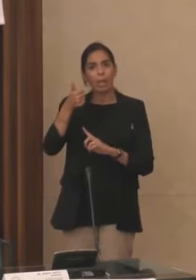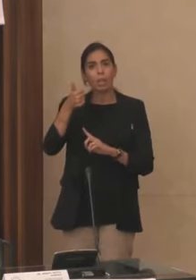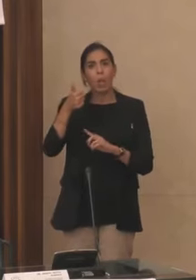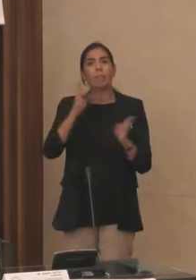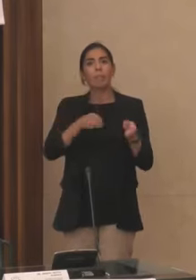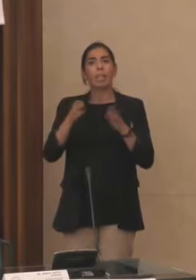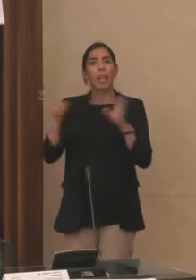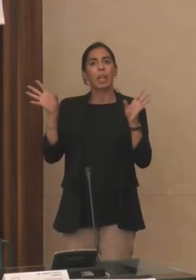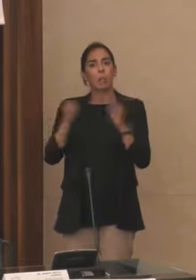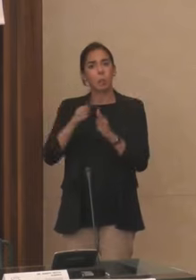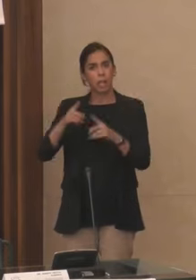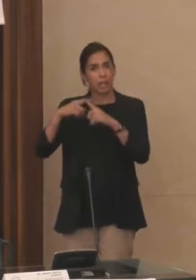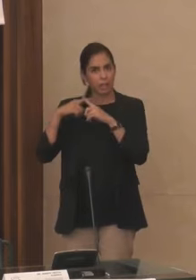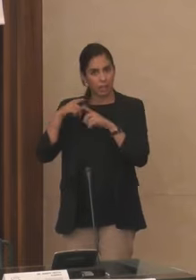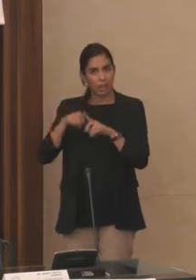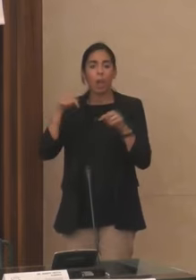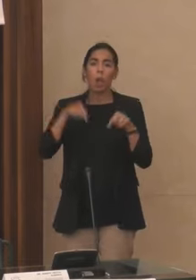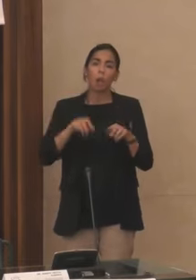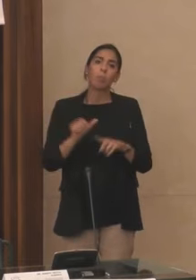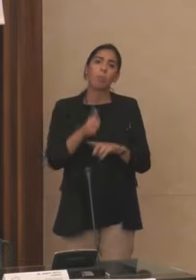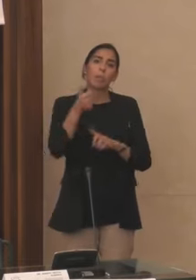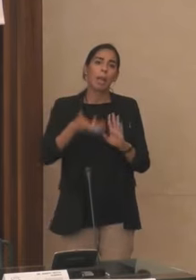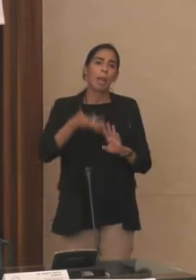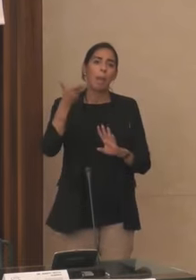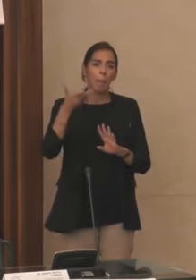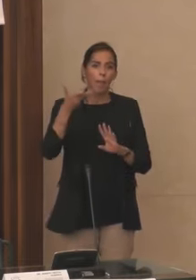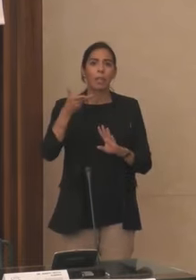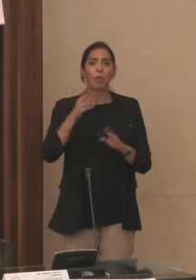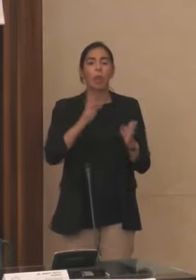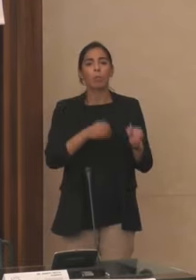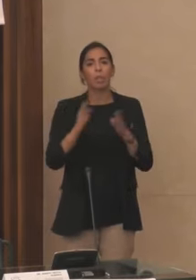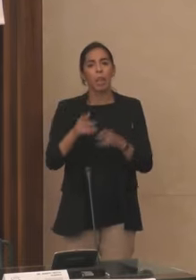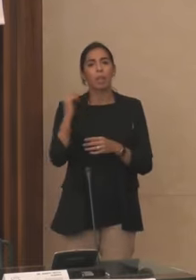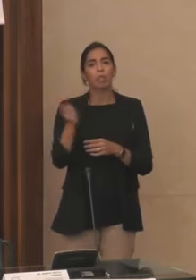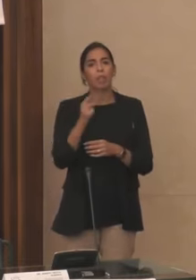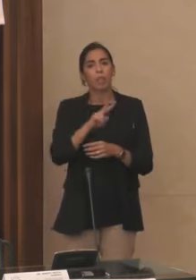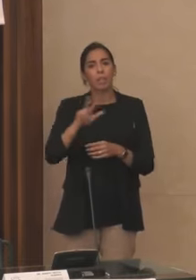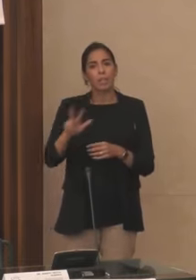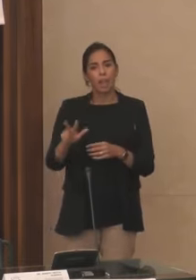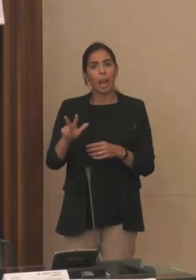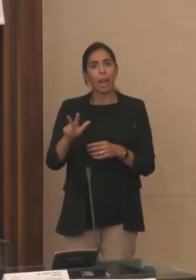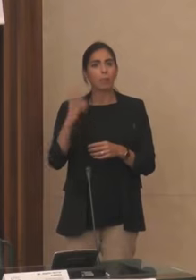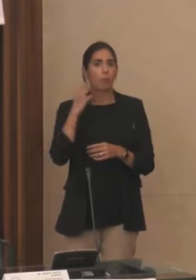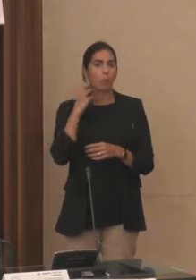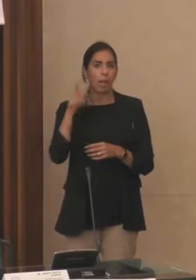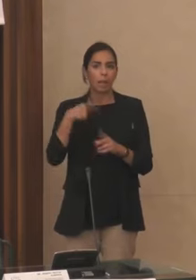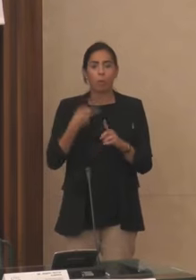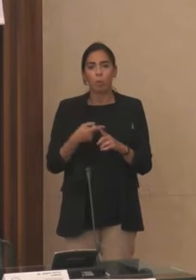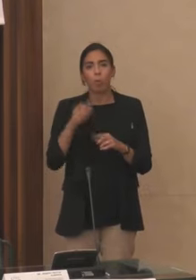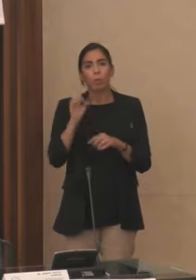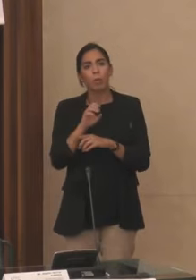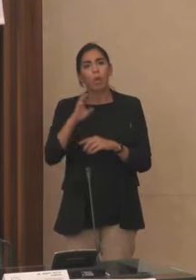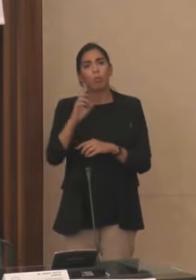oggi primario emerito dell'ospedale Papa Giovanni XXIII a Bergamo, e dal professor Giuseppe Remuzzi,